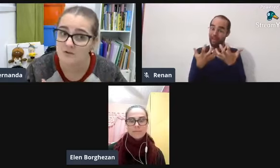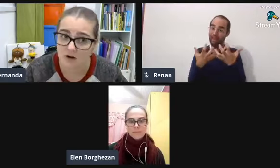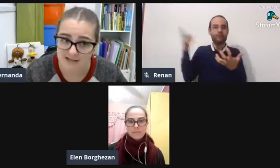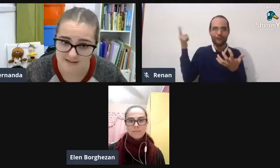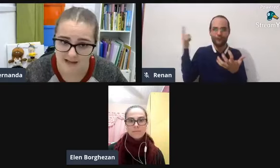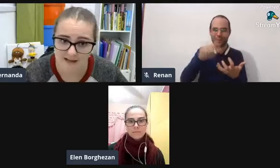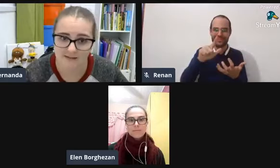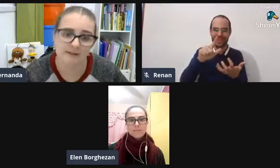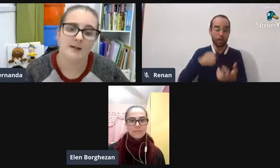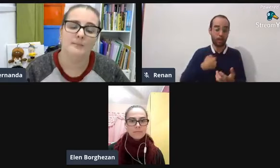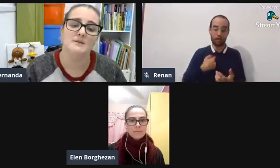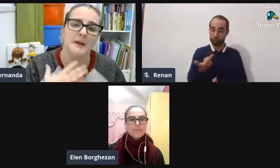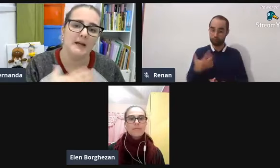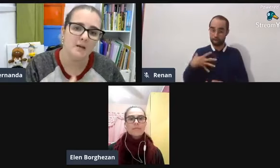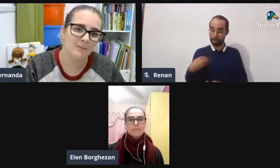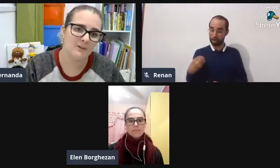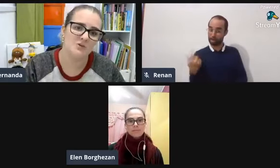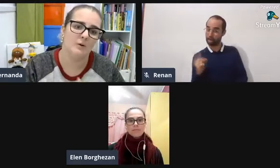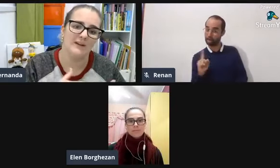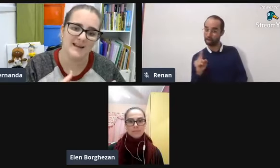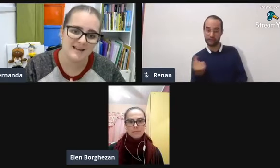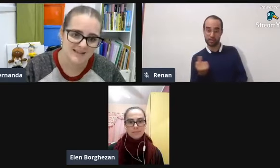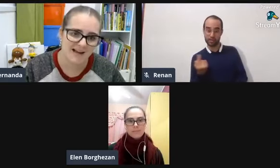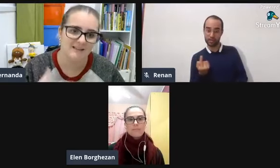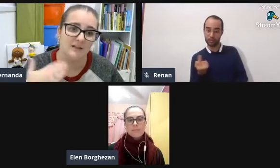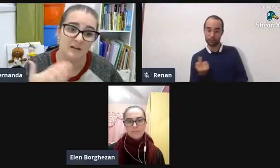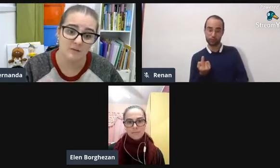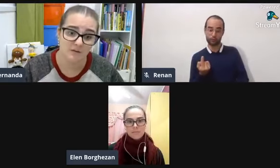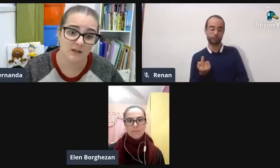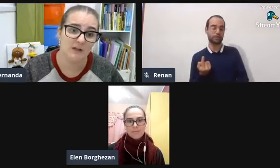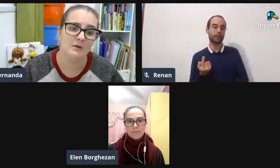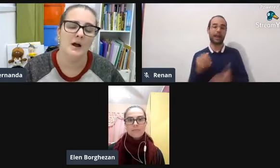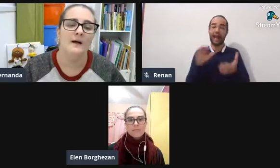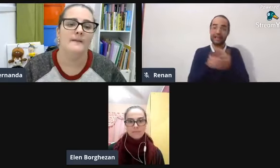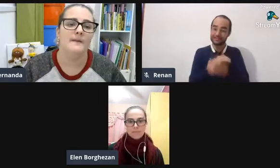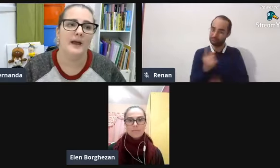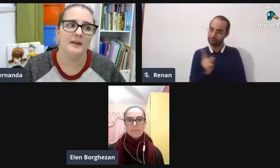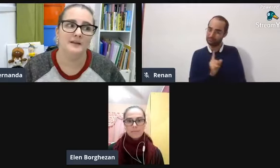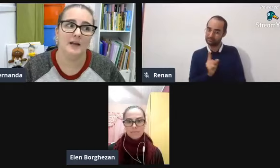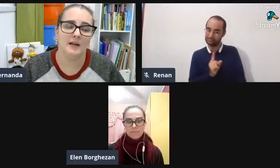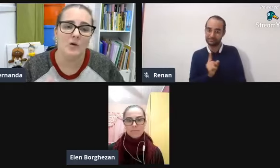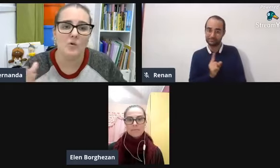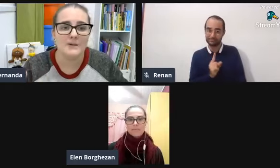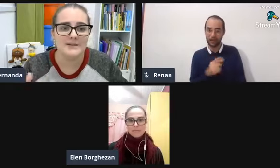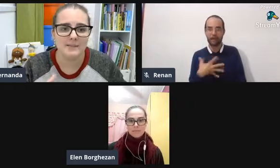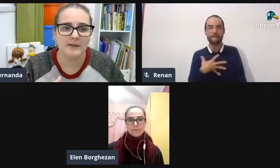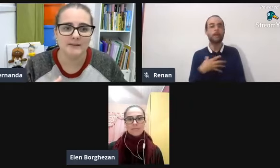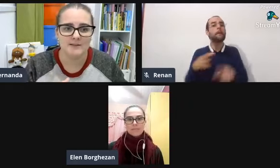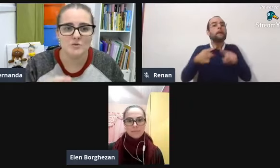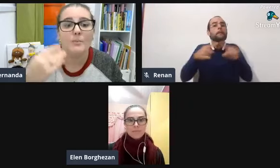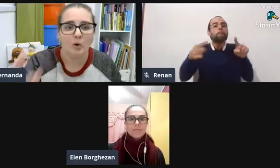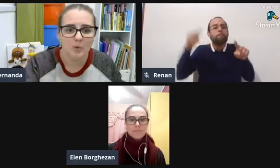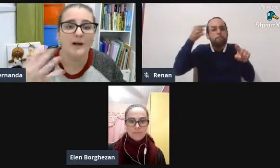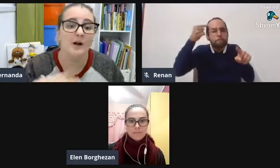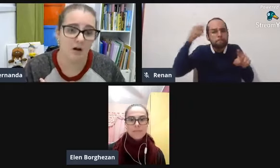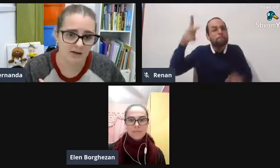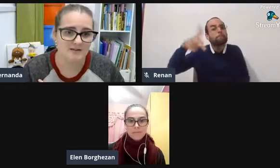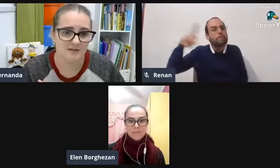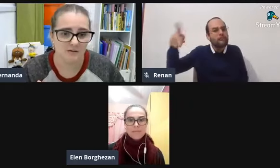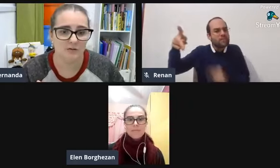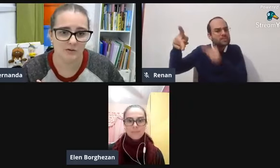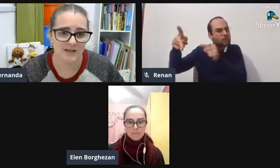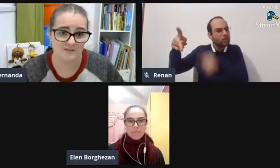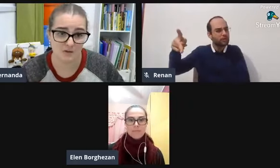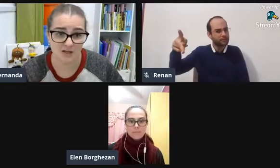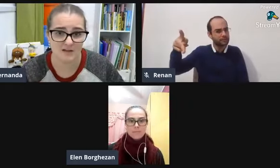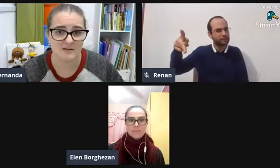filho, não sou casada, mas pega aí uma pessoa que é casada, que tem filho, né? Que tem algumas demandas um pouco